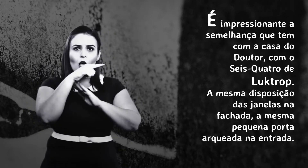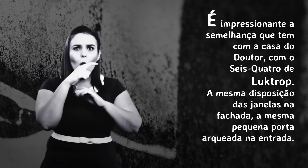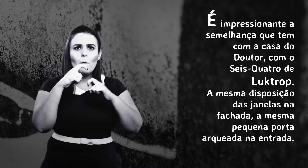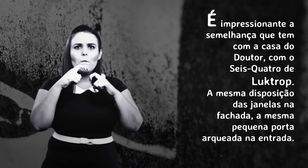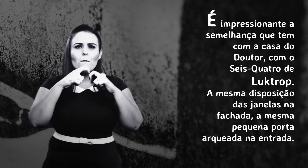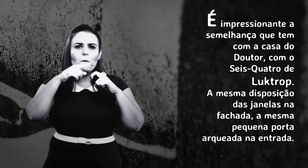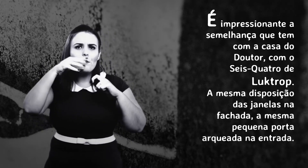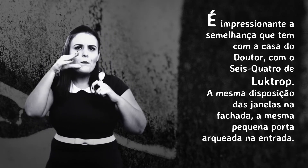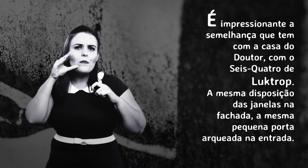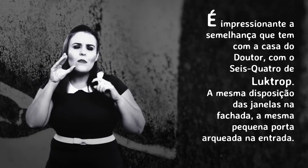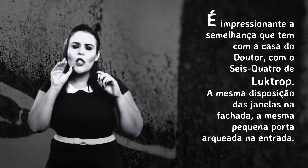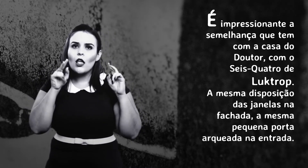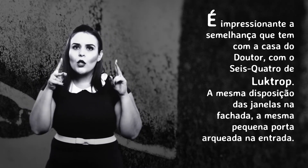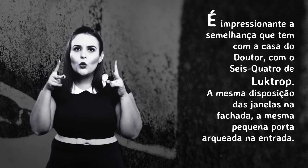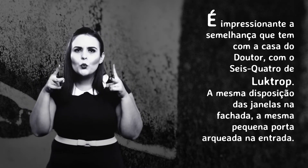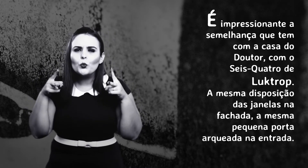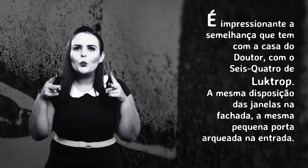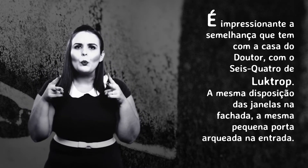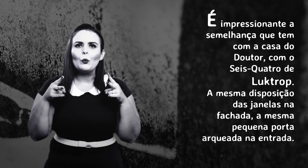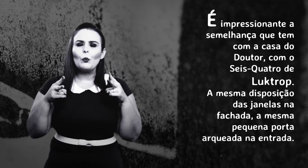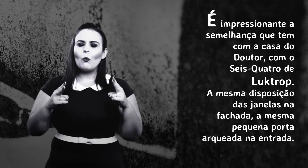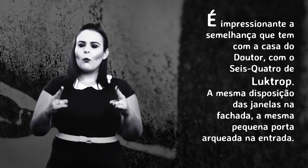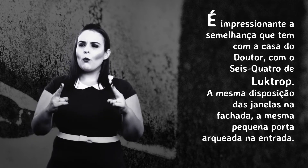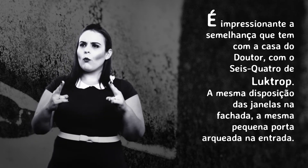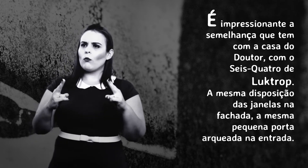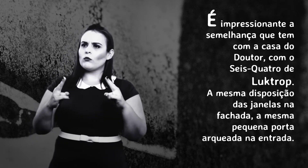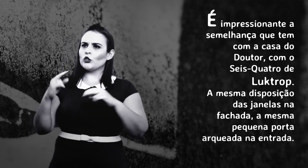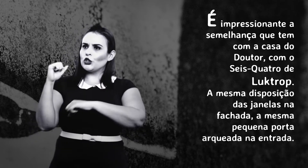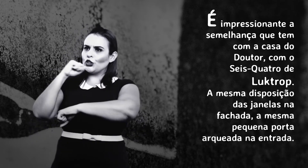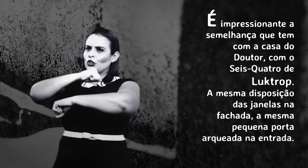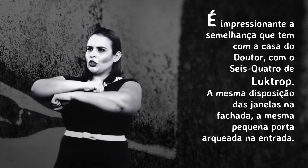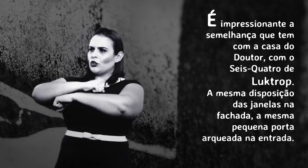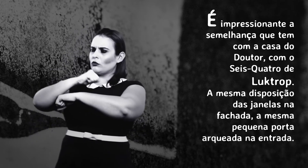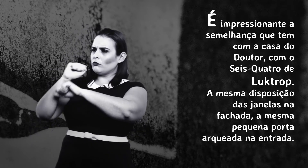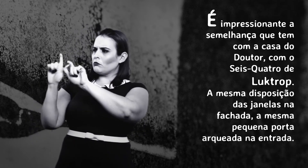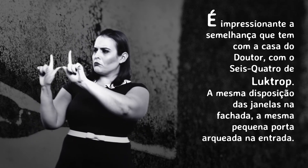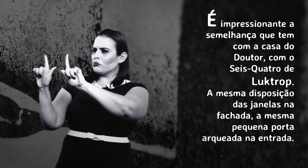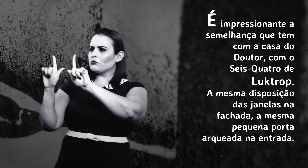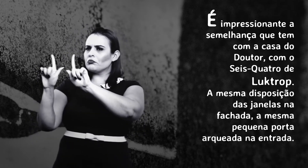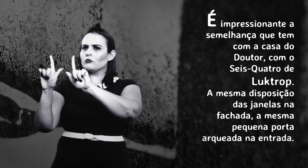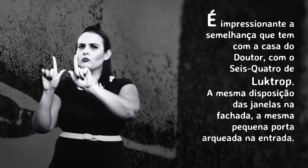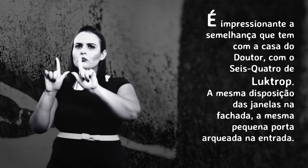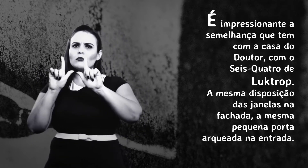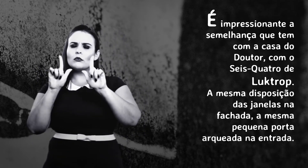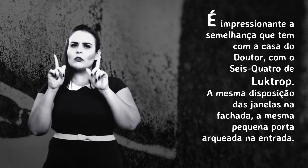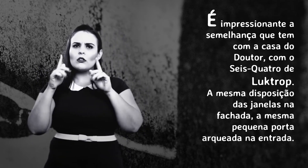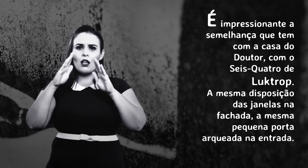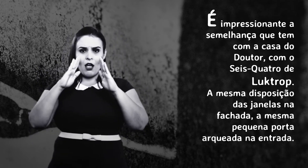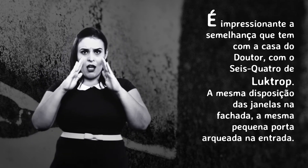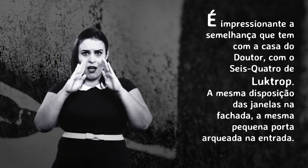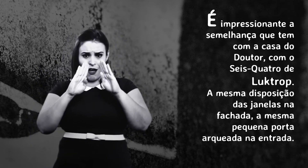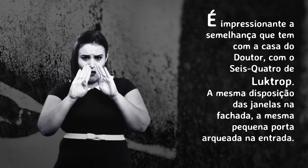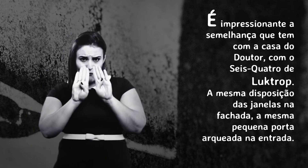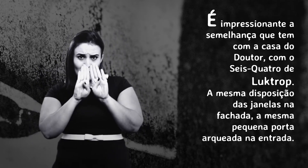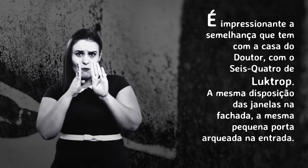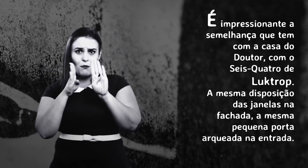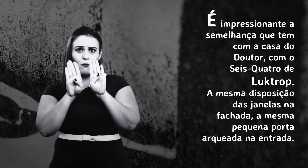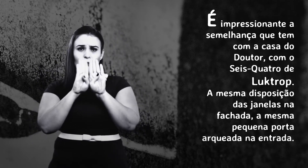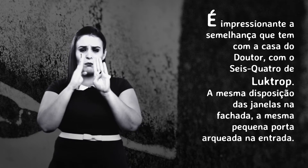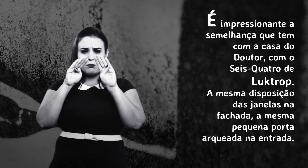com os 6-4 de Luktrop. A mesma disposição das janelas na fachada, a mesma pequena porta arqueada